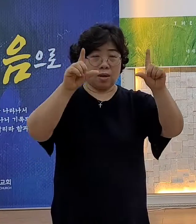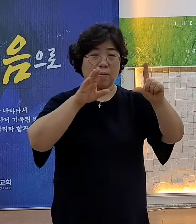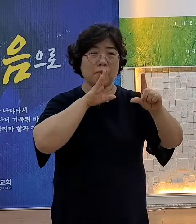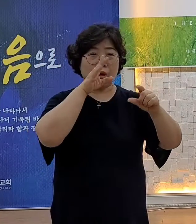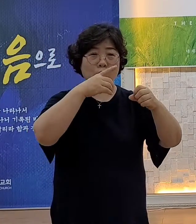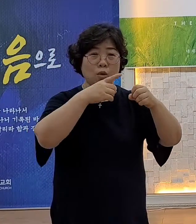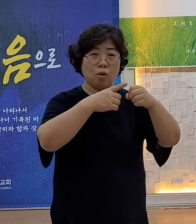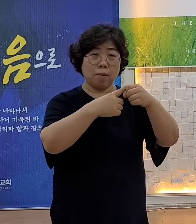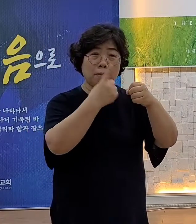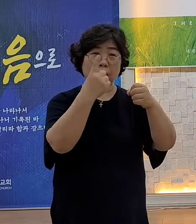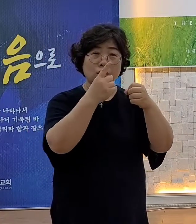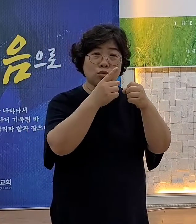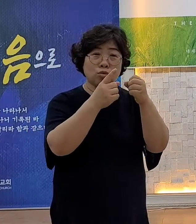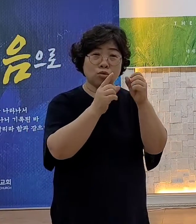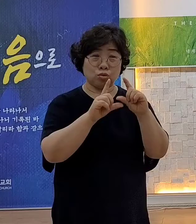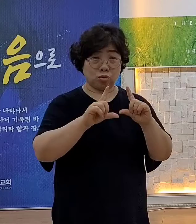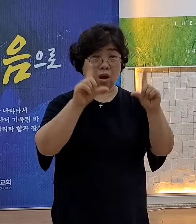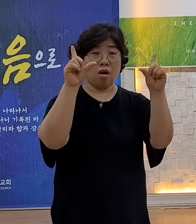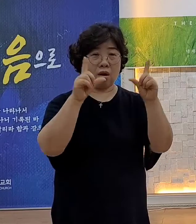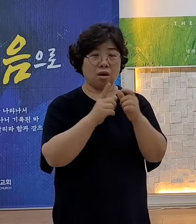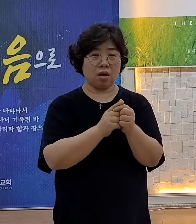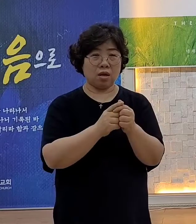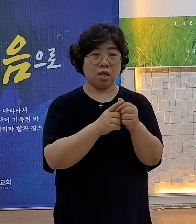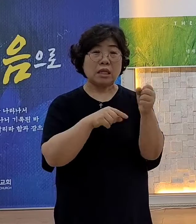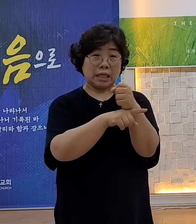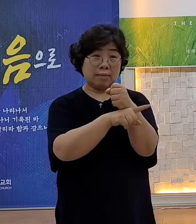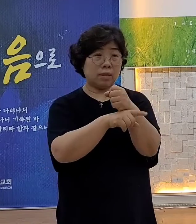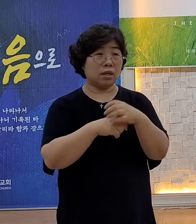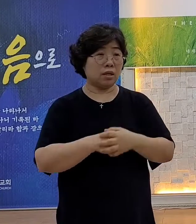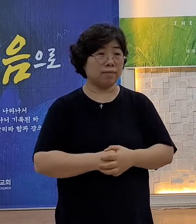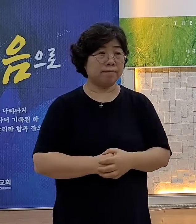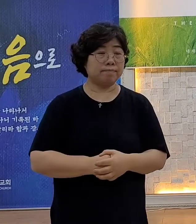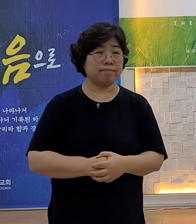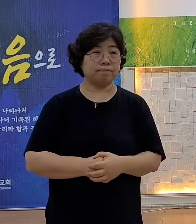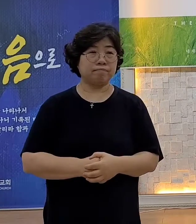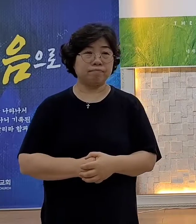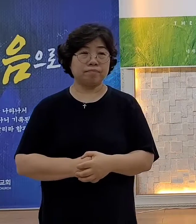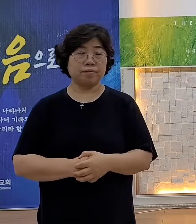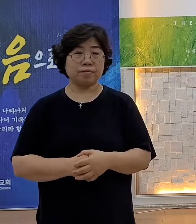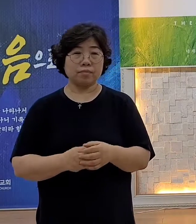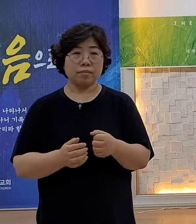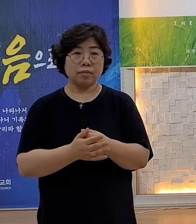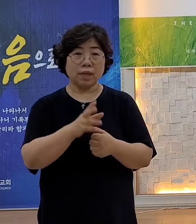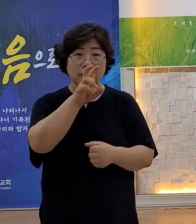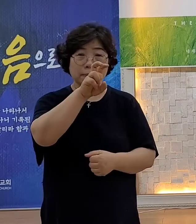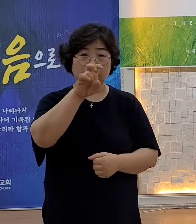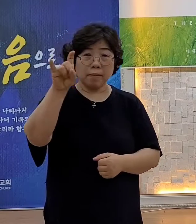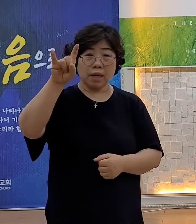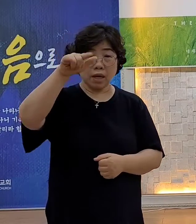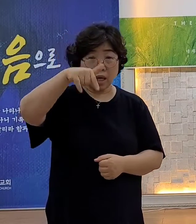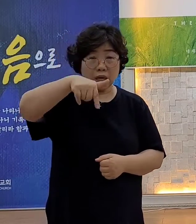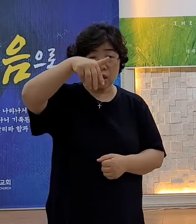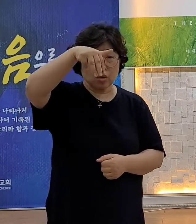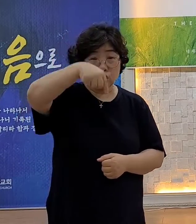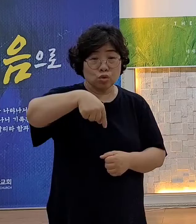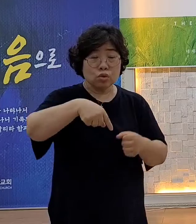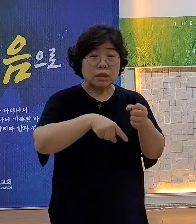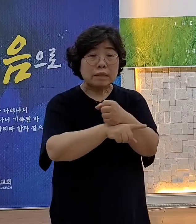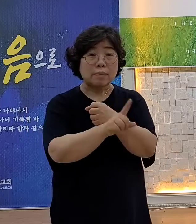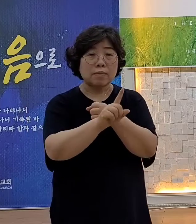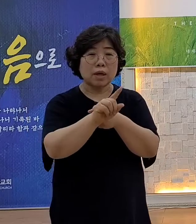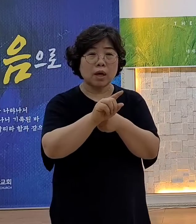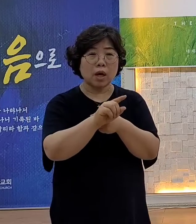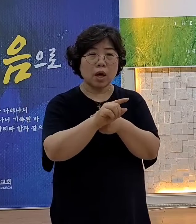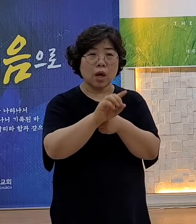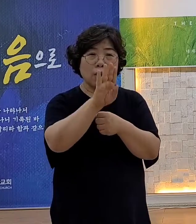것을 여러분 이해할 필요가 있습니다. 이게 맥추절. 그래서 이 맥추가 뭡니까? 뒤에 그림 있잖아요. 보리